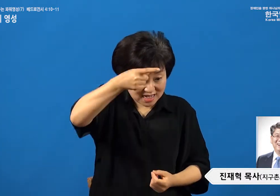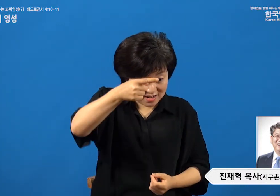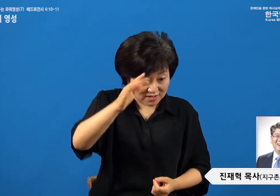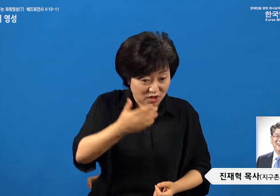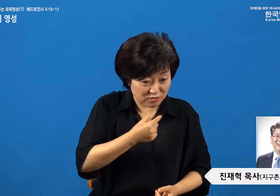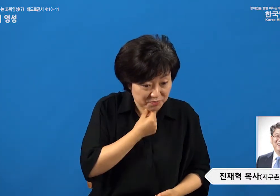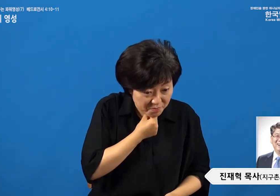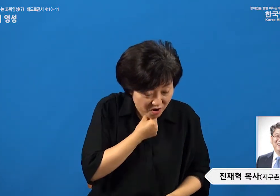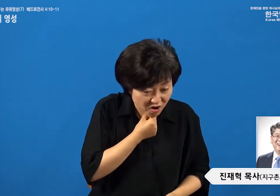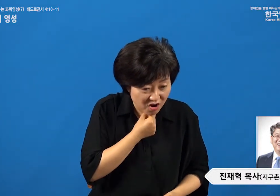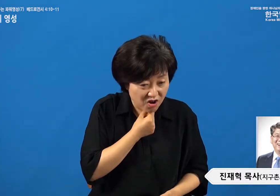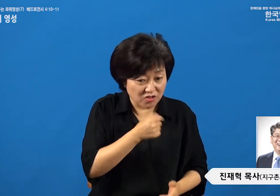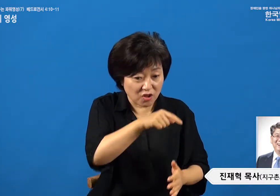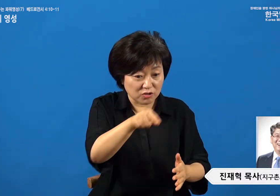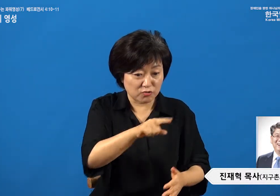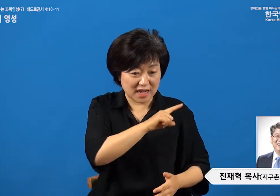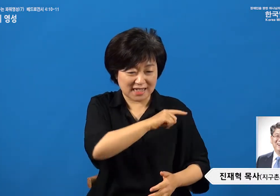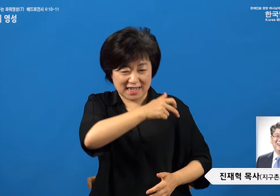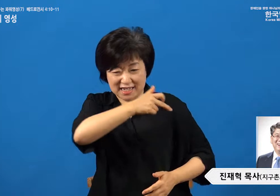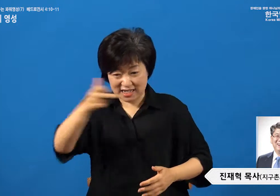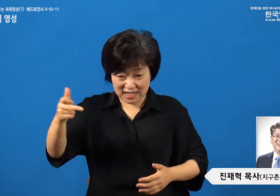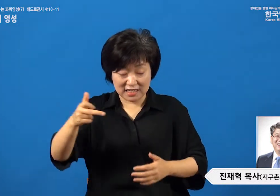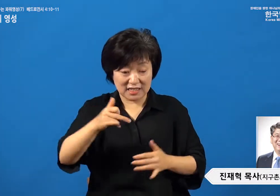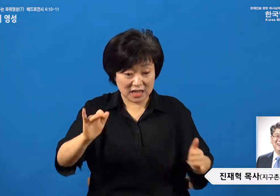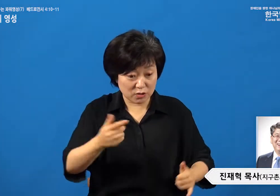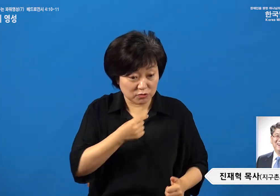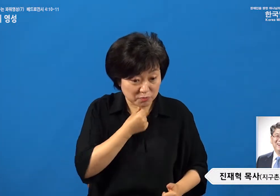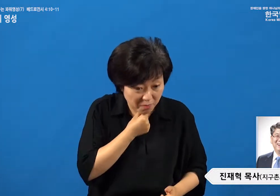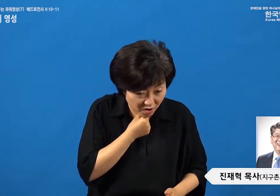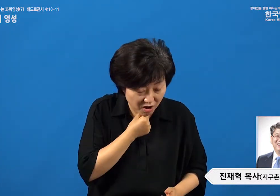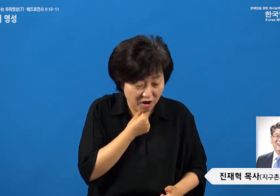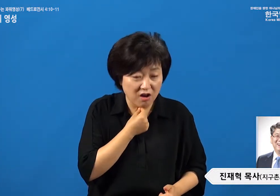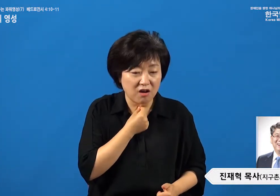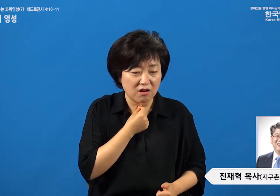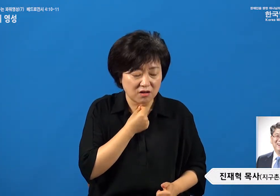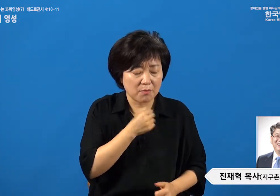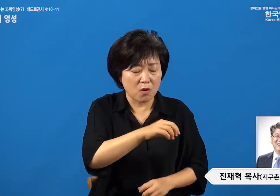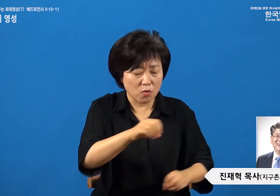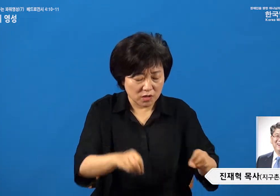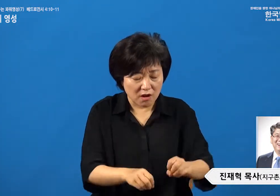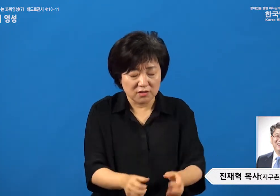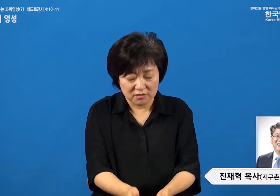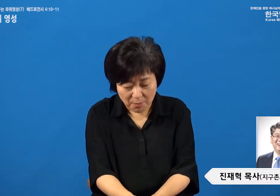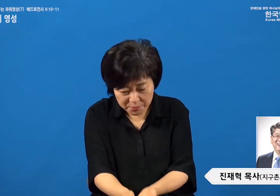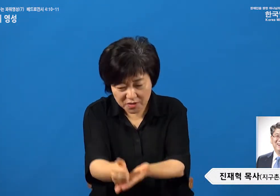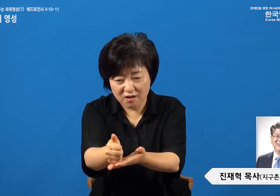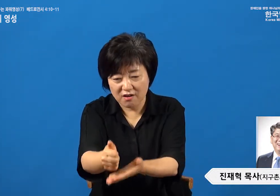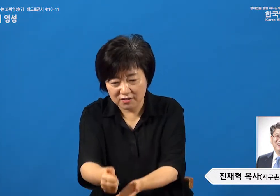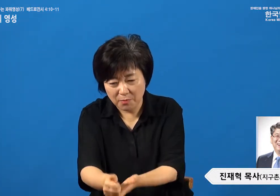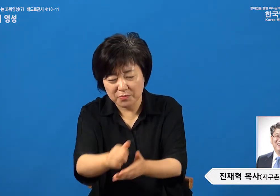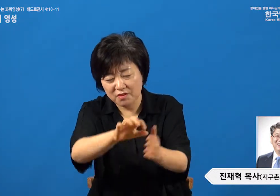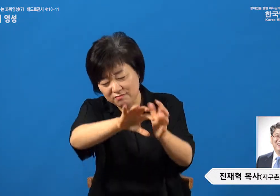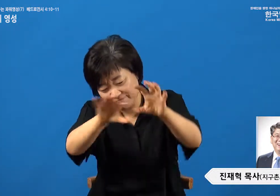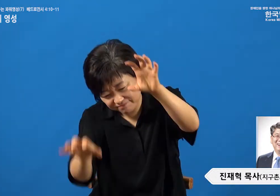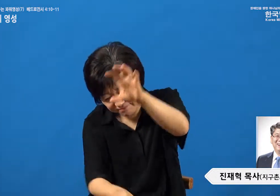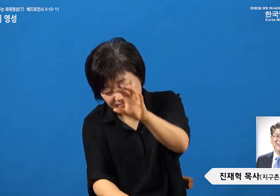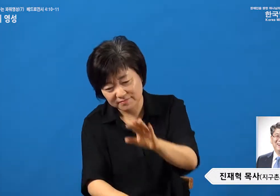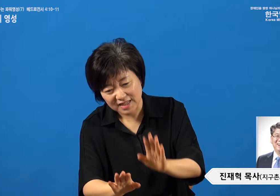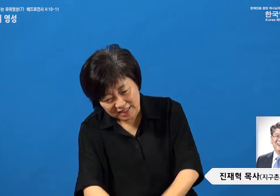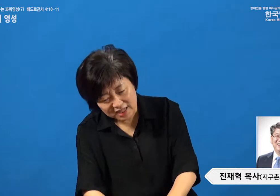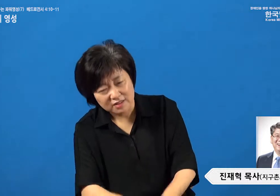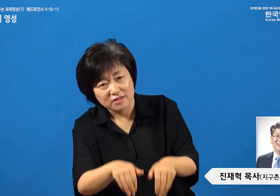되기를 원한다면, 너희 중에 가장 큰 자가 되기를 원한다면 섬겨라,